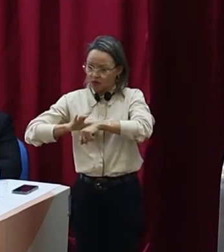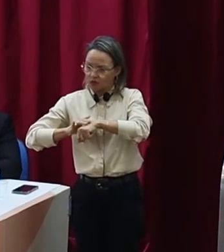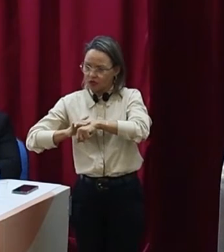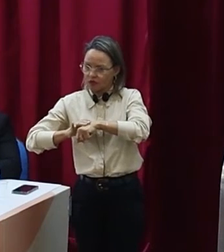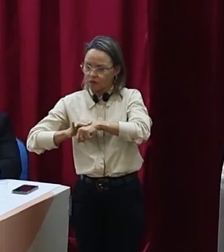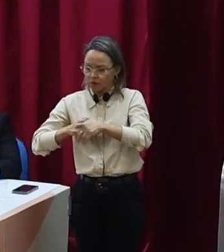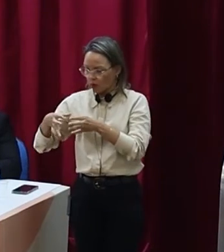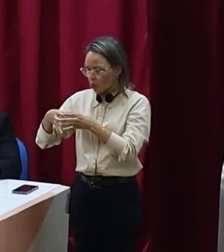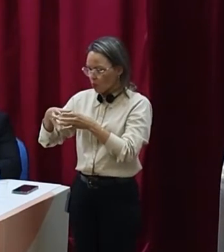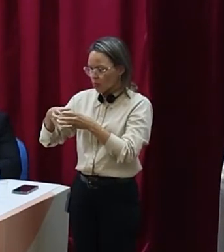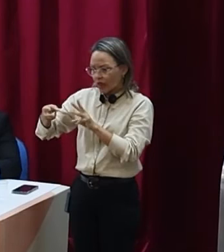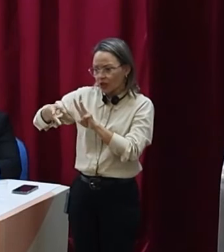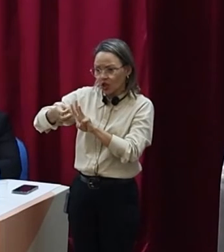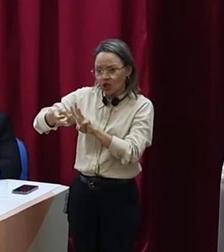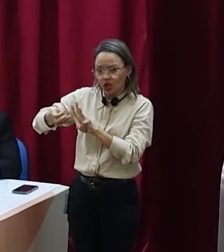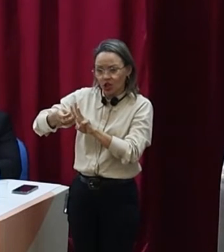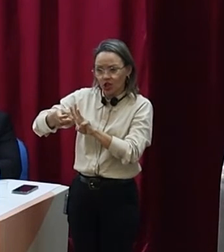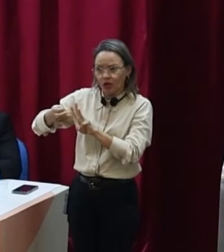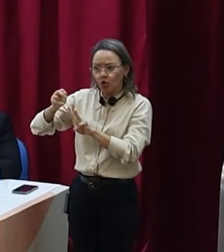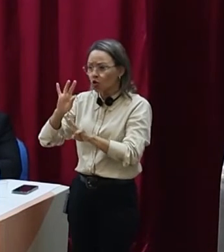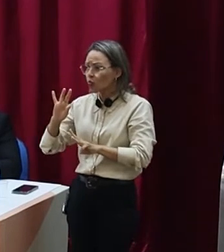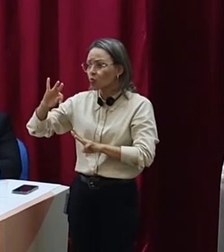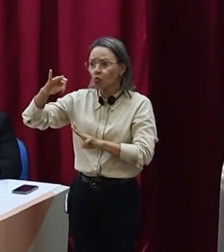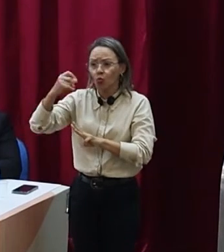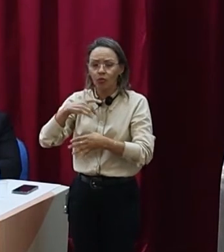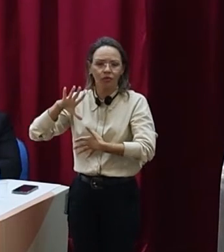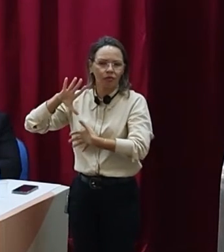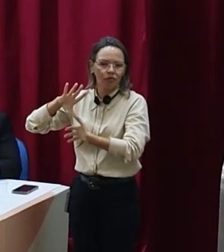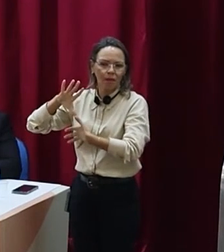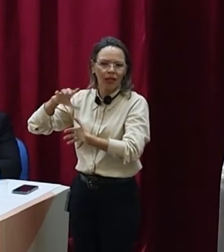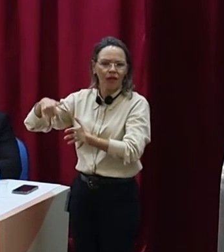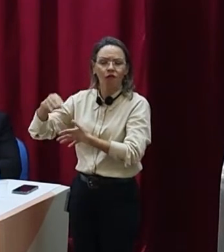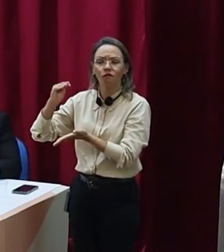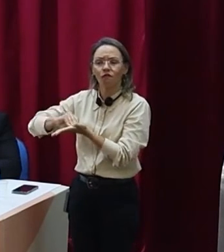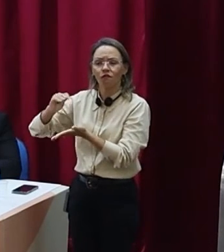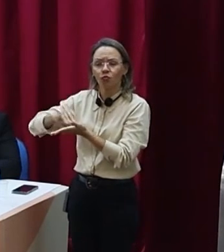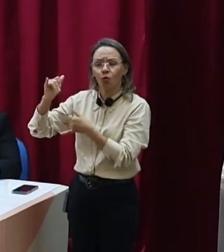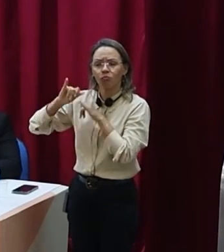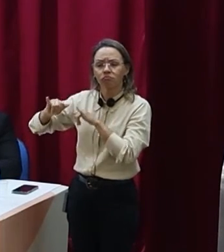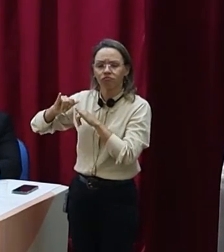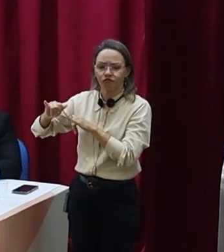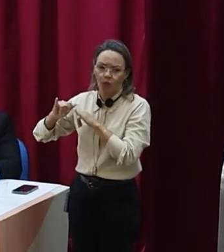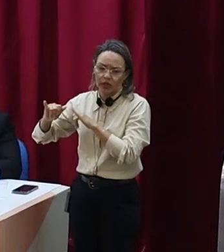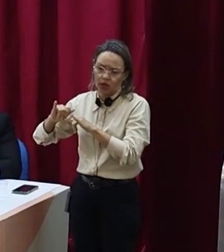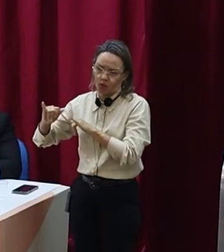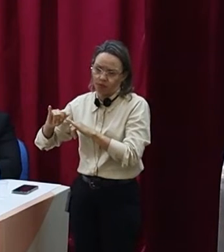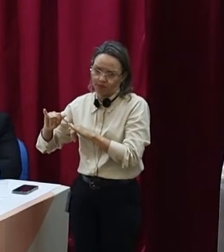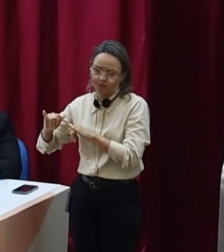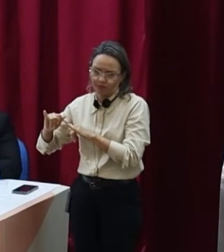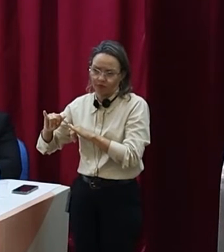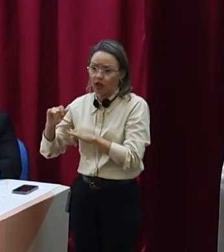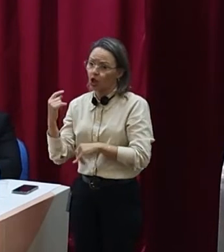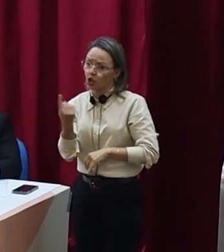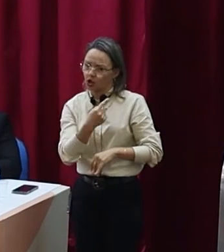comunidades indígenas de todas as Américas ficaram desprovidas dessas informações. Então,